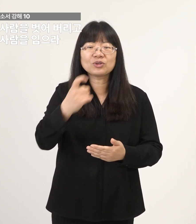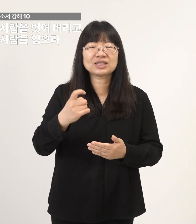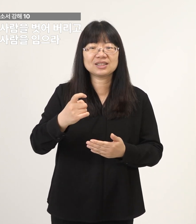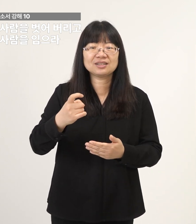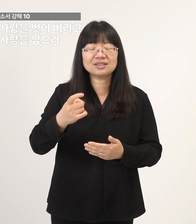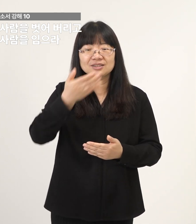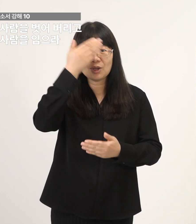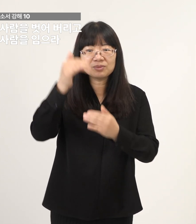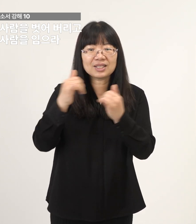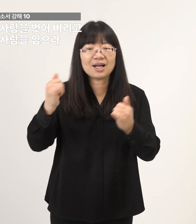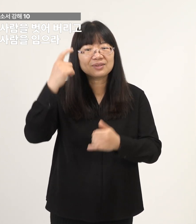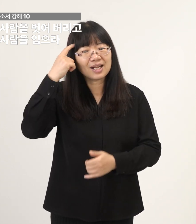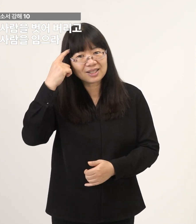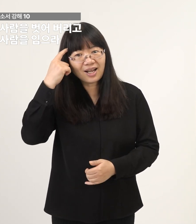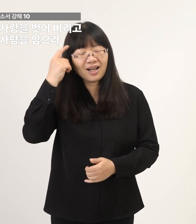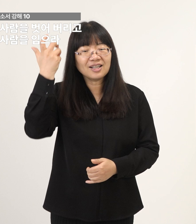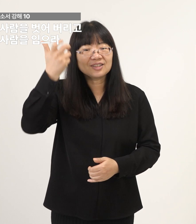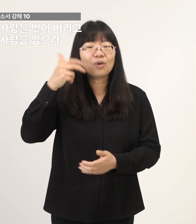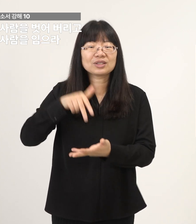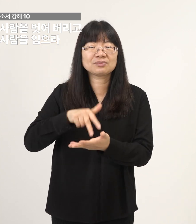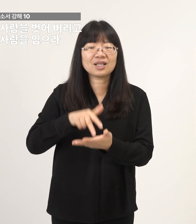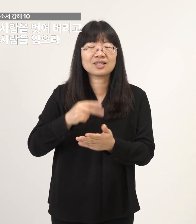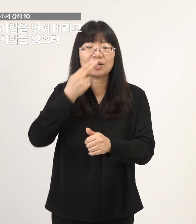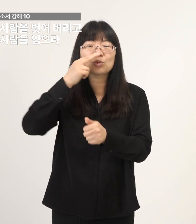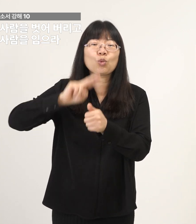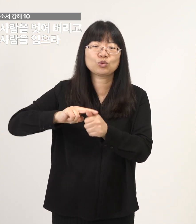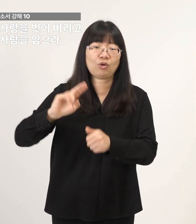영적으로 도전이 되고 그런단 말이에요.